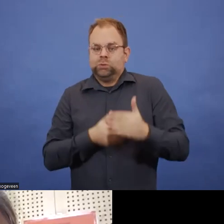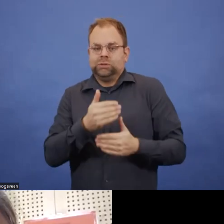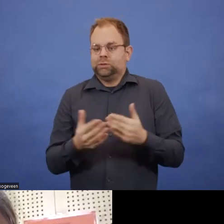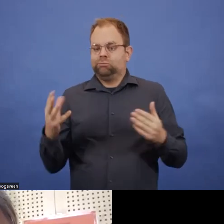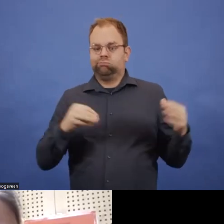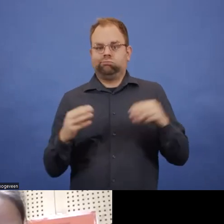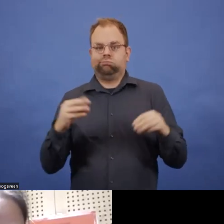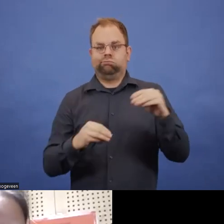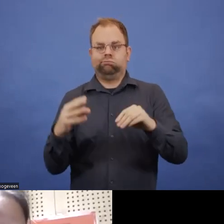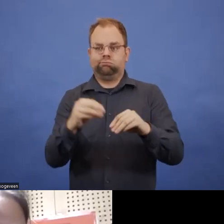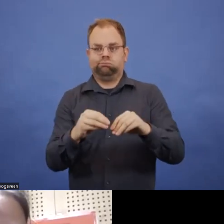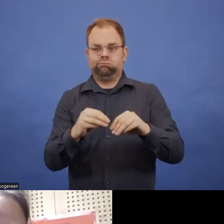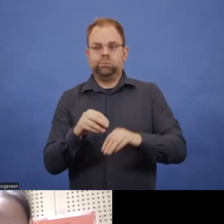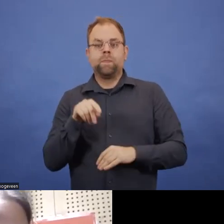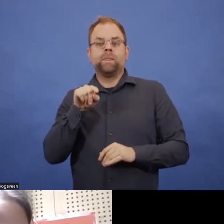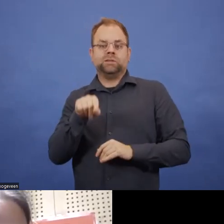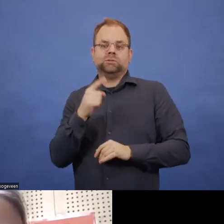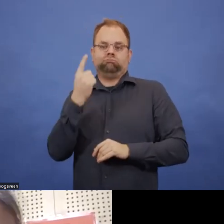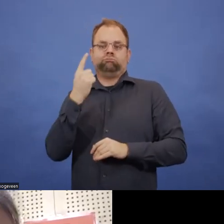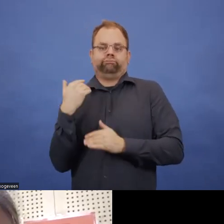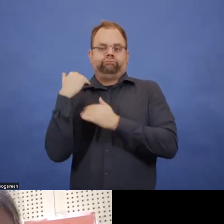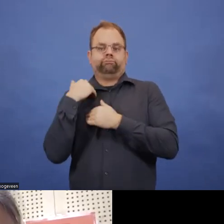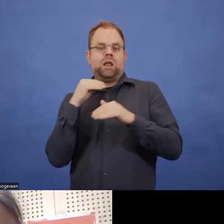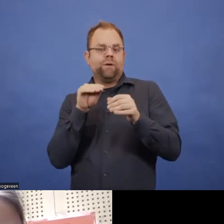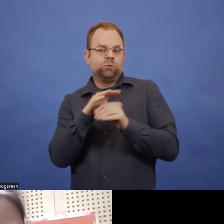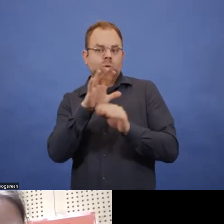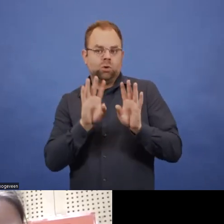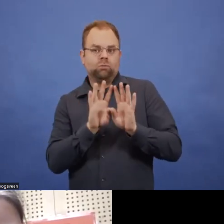puede pasar hasta que tú, por ejemplo, puedas